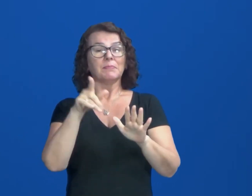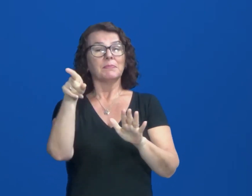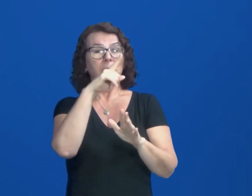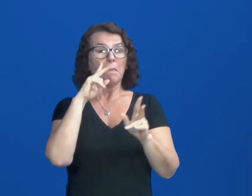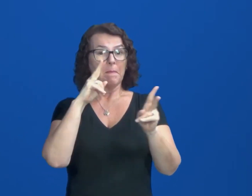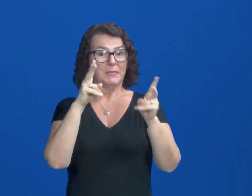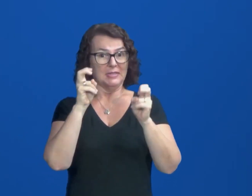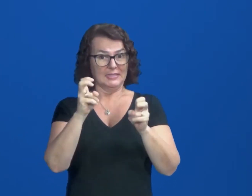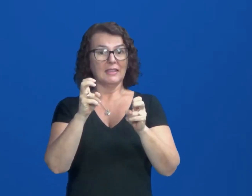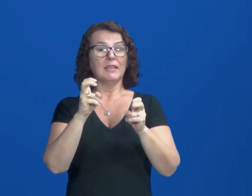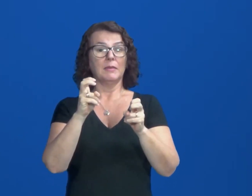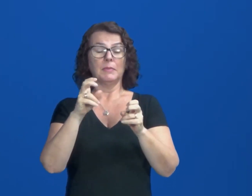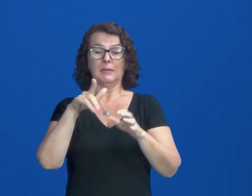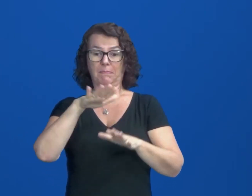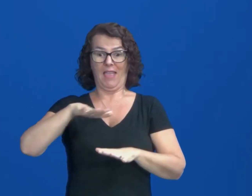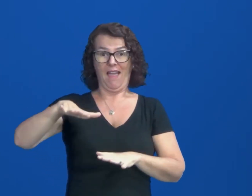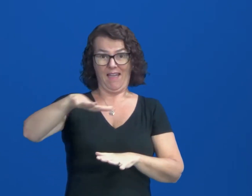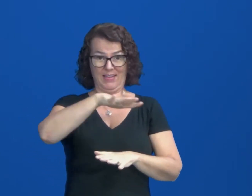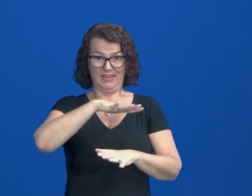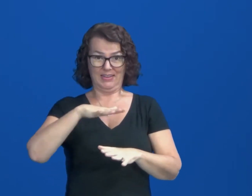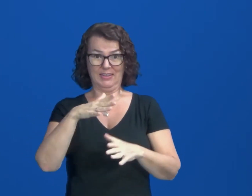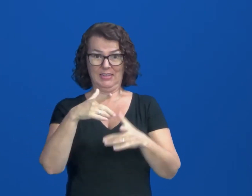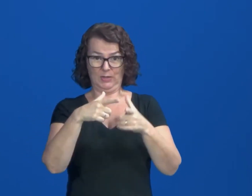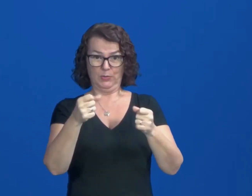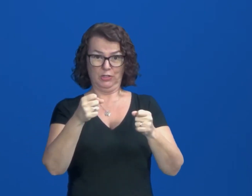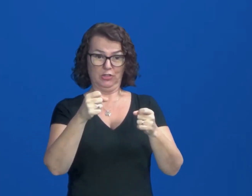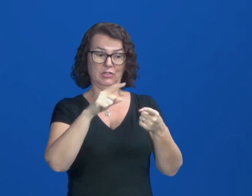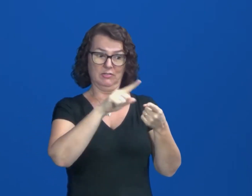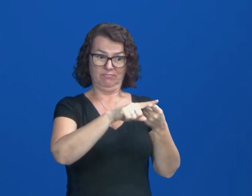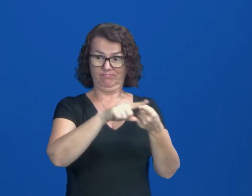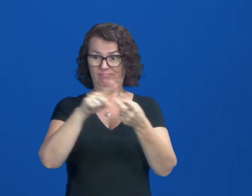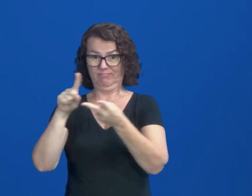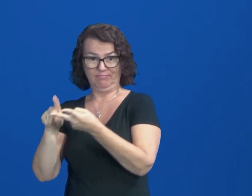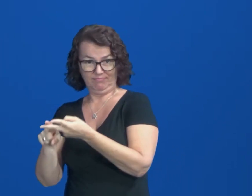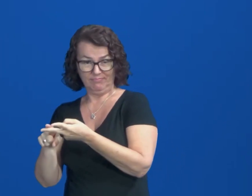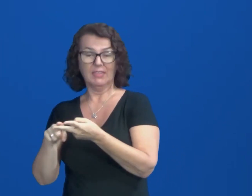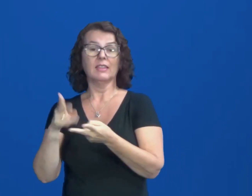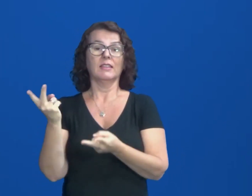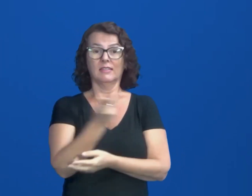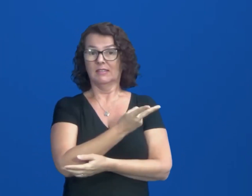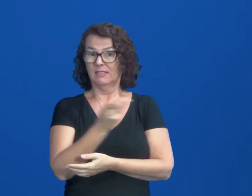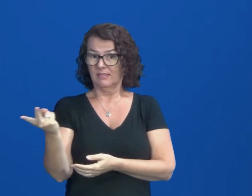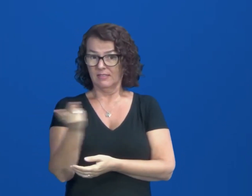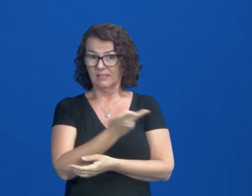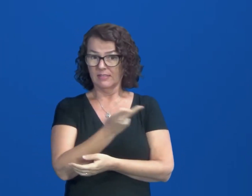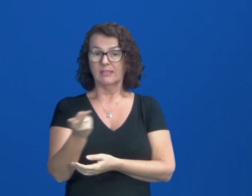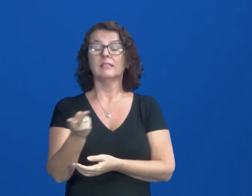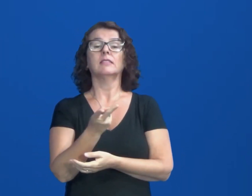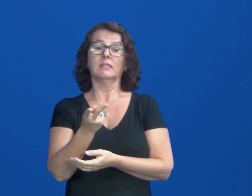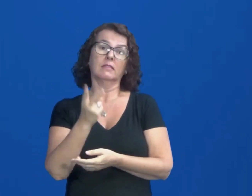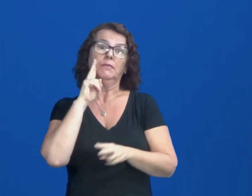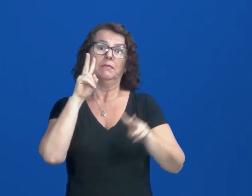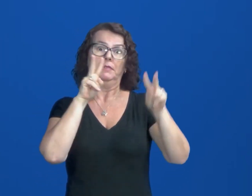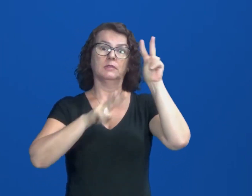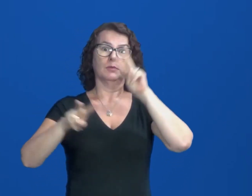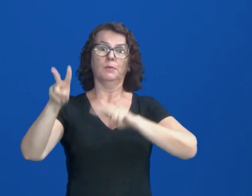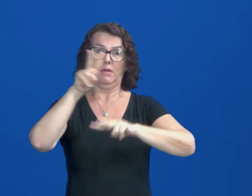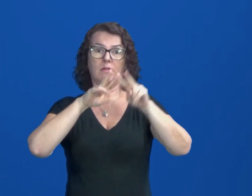Mas percebemos que na área da linguística, em uma e outra, ou seja, nas duas áreas,